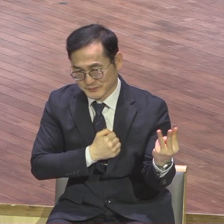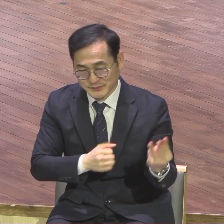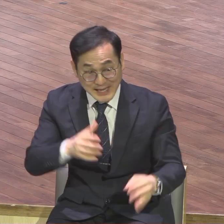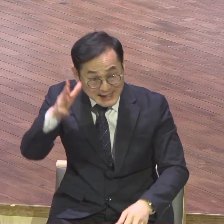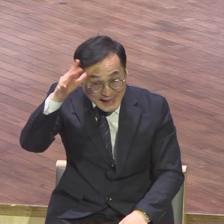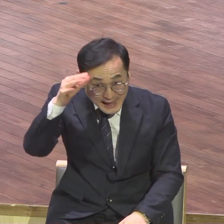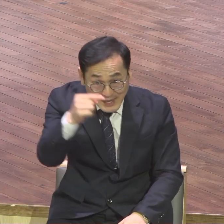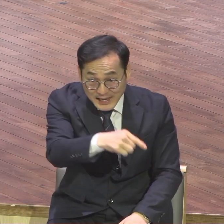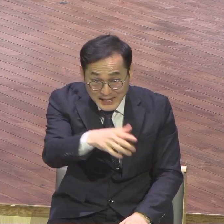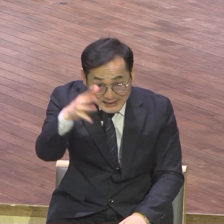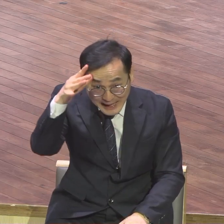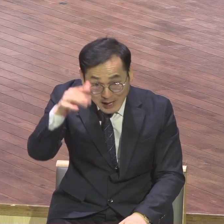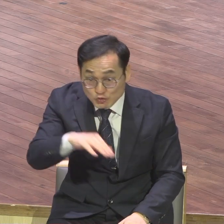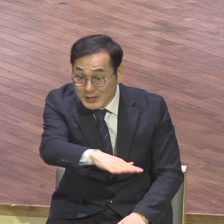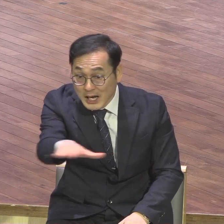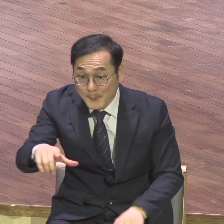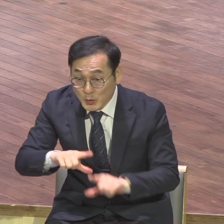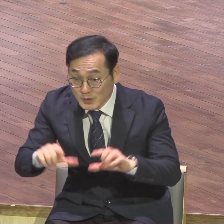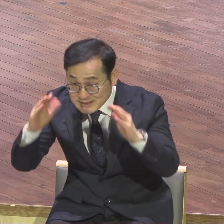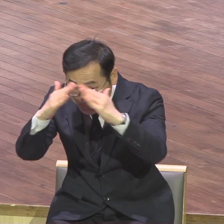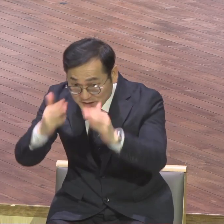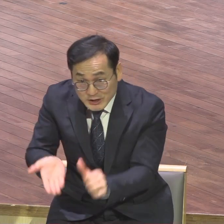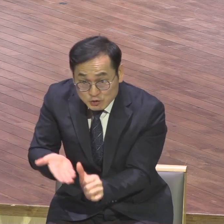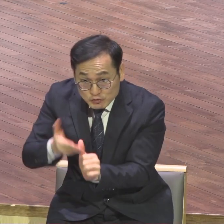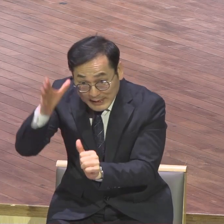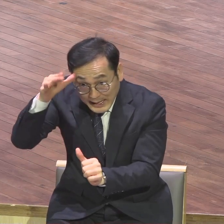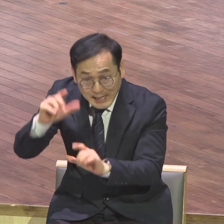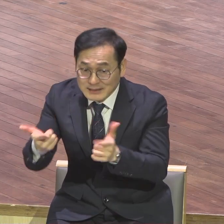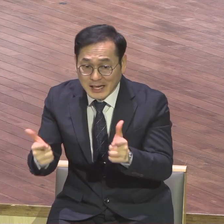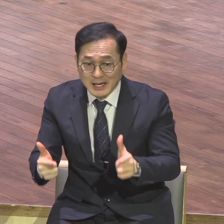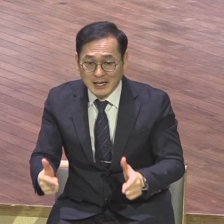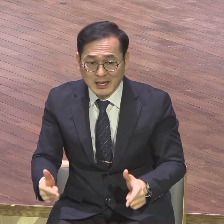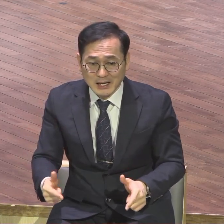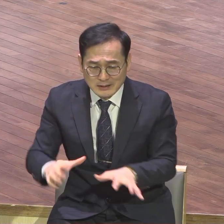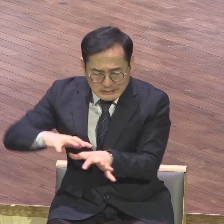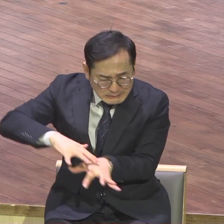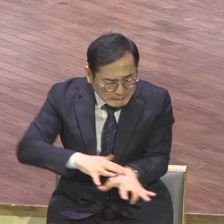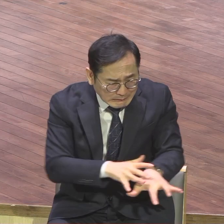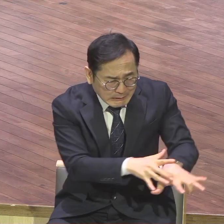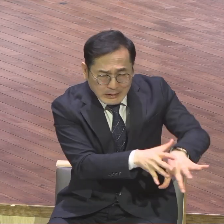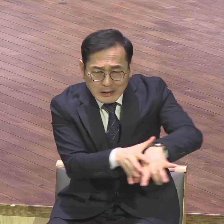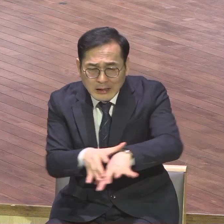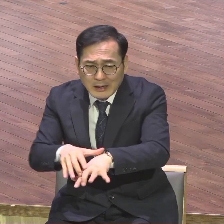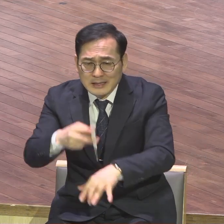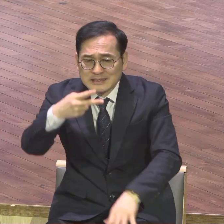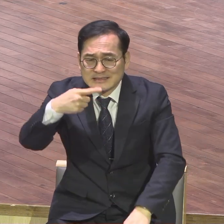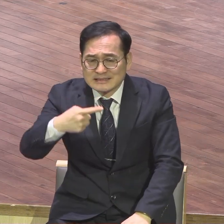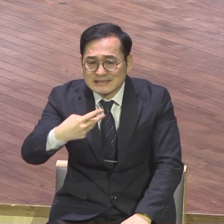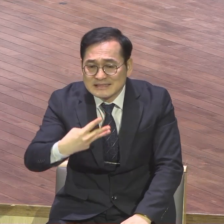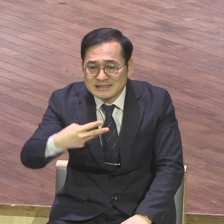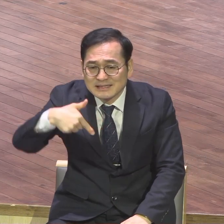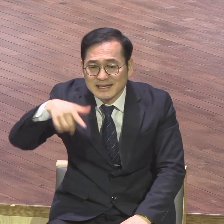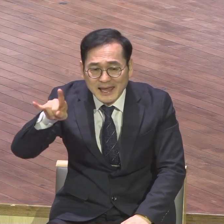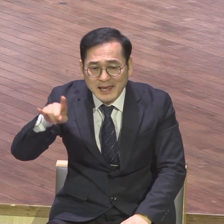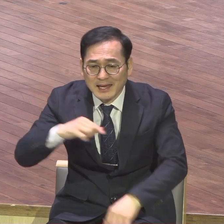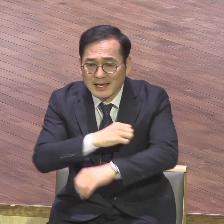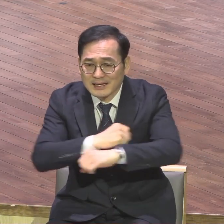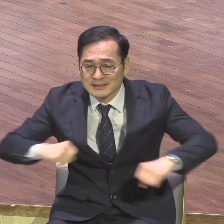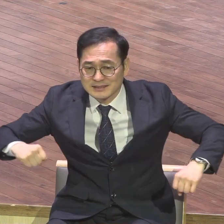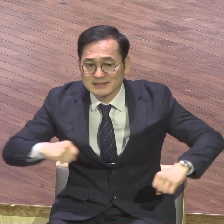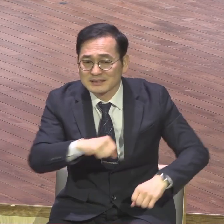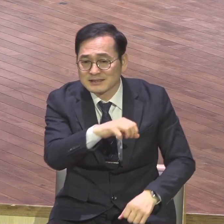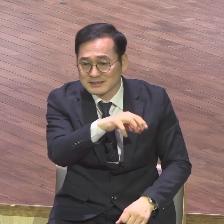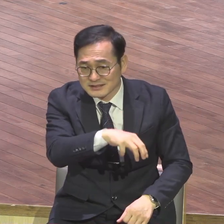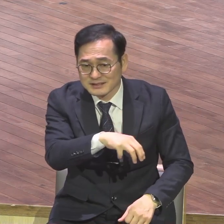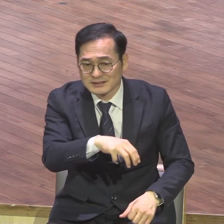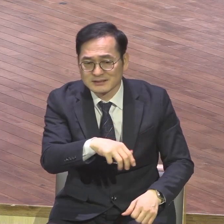개 아니에요. 여기서 개는요 떼를 지어 떠돌아다니면서 자끼리 막 싸우면서 행인들을 공격하는